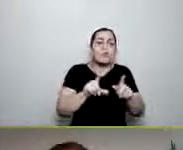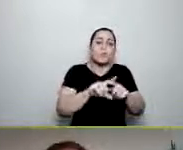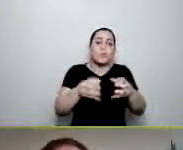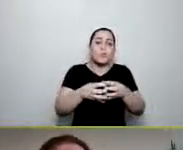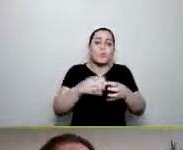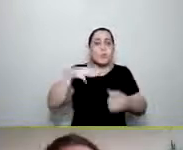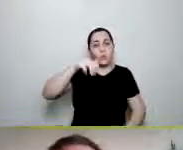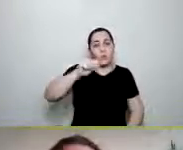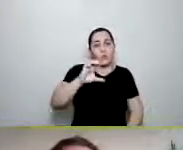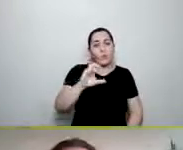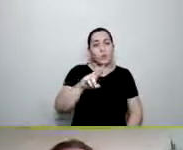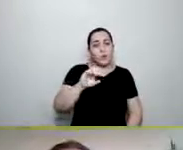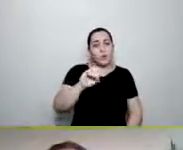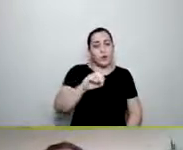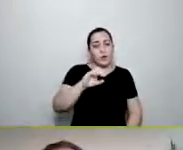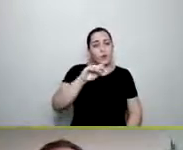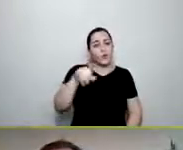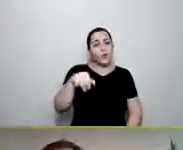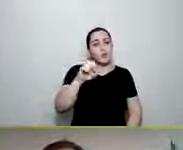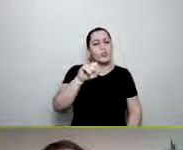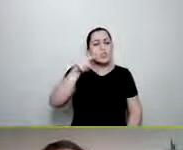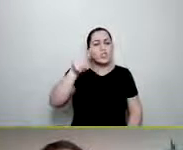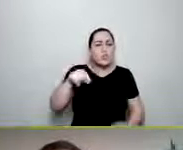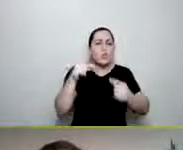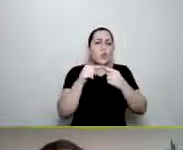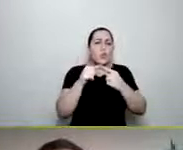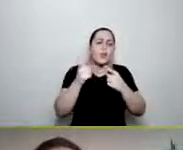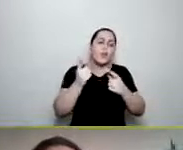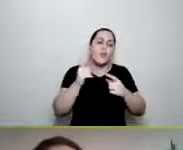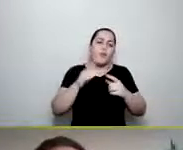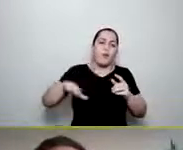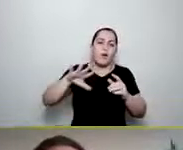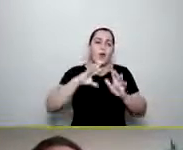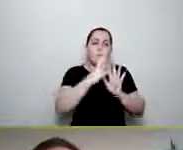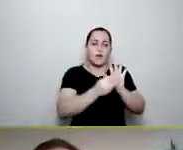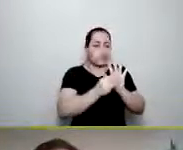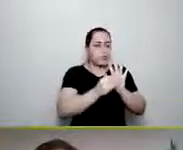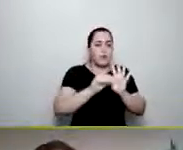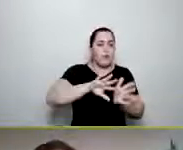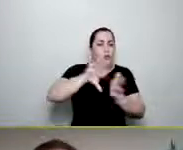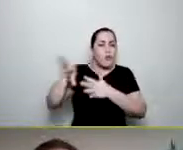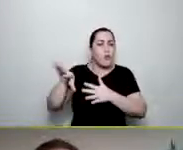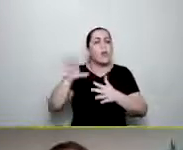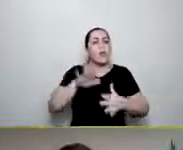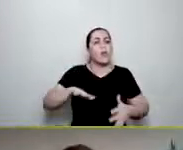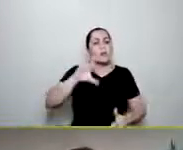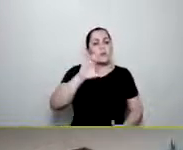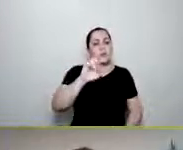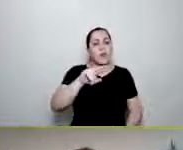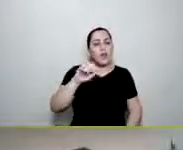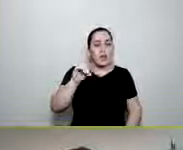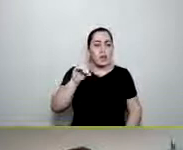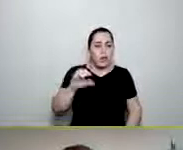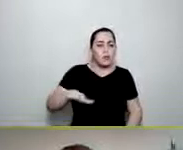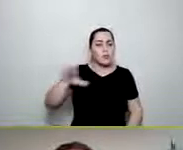linguística que é mais representativo fora da Amazônia, estão mais no Cerrado, na parte leste do país. Então,